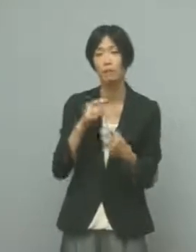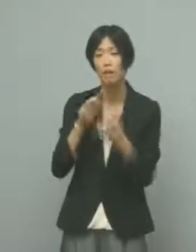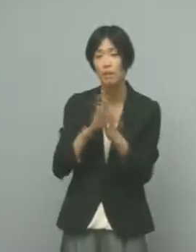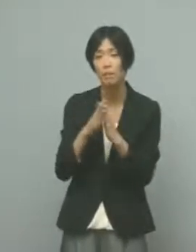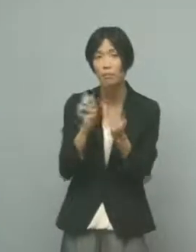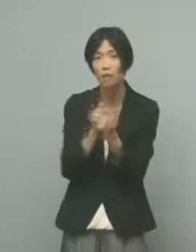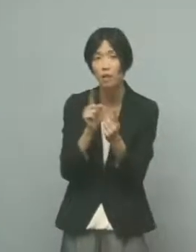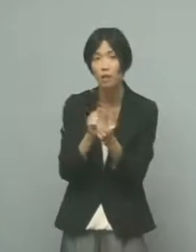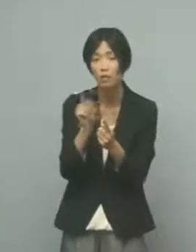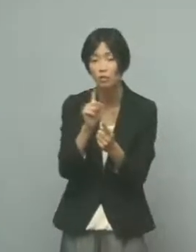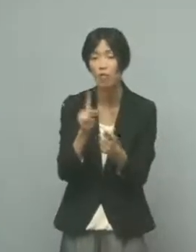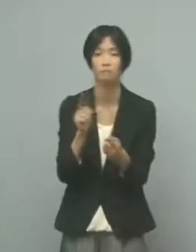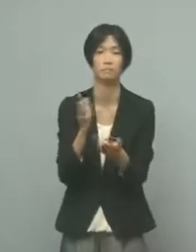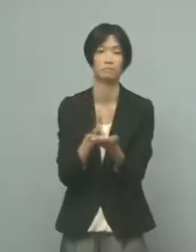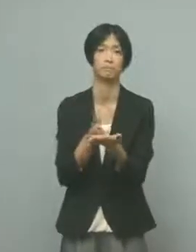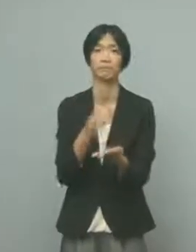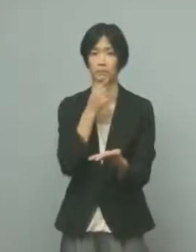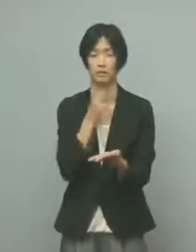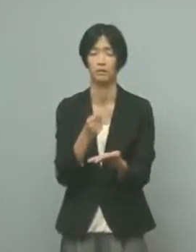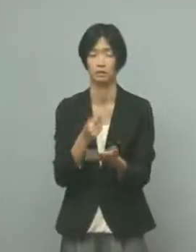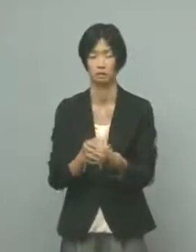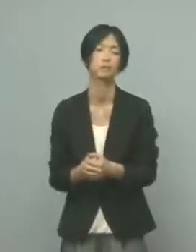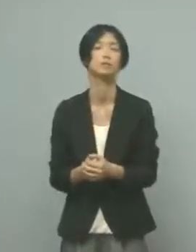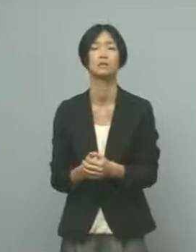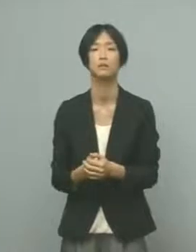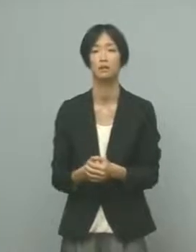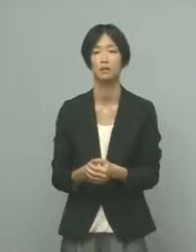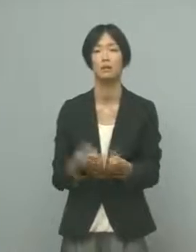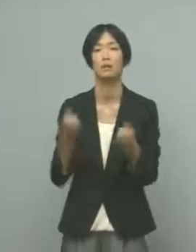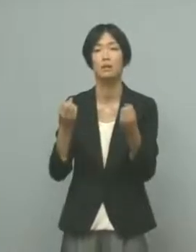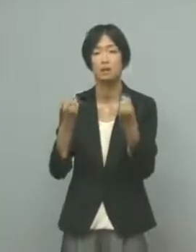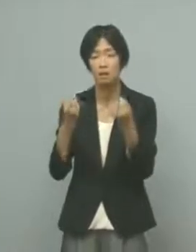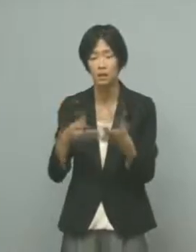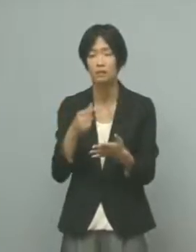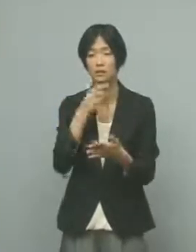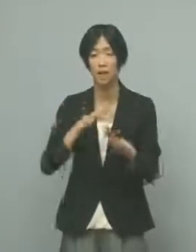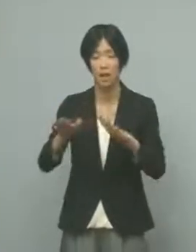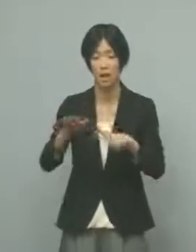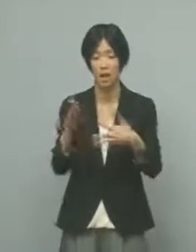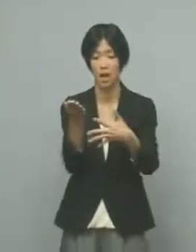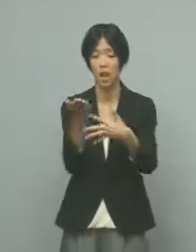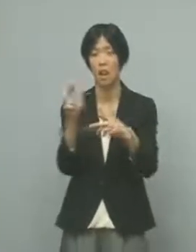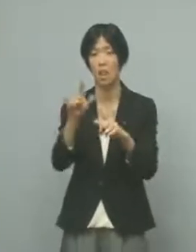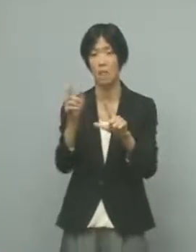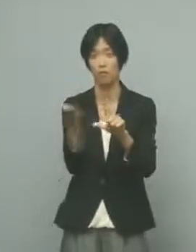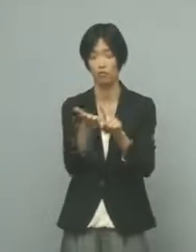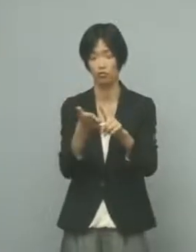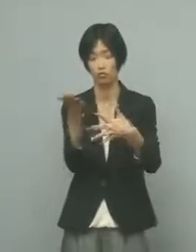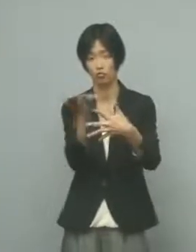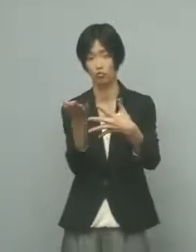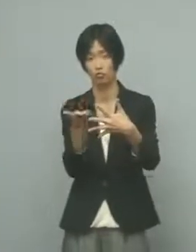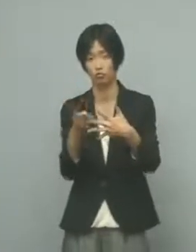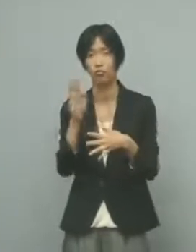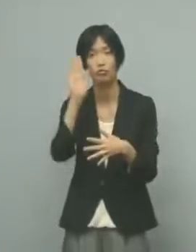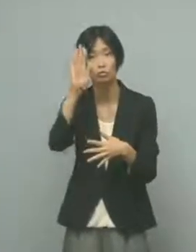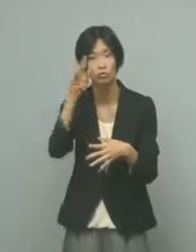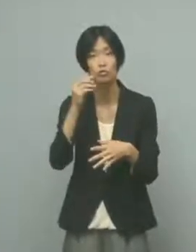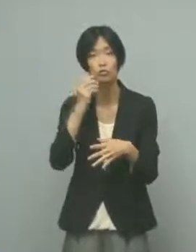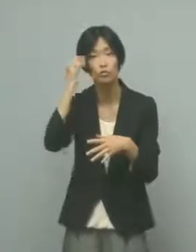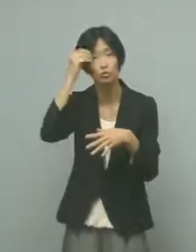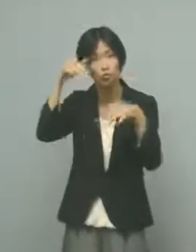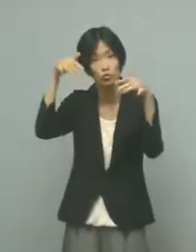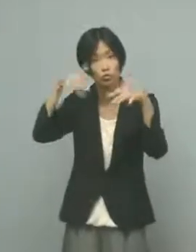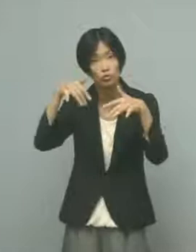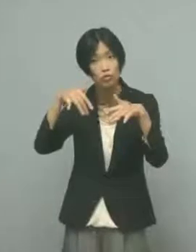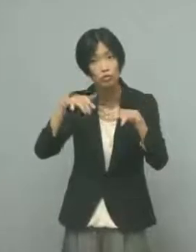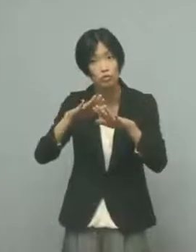について申し上げます。この度の新たな警戒レベルは今年の梅雨入りの時期から運用